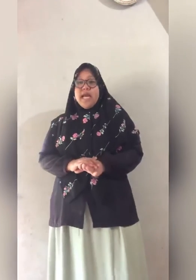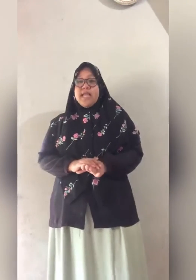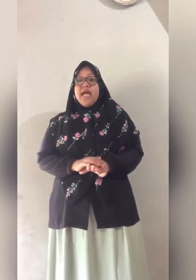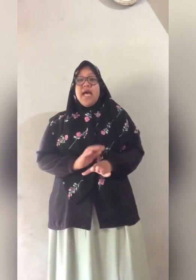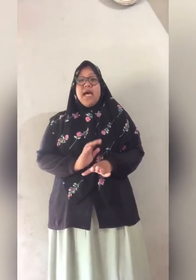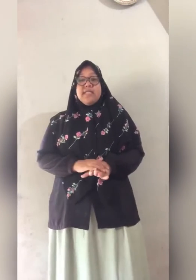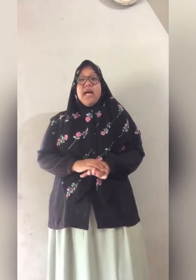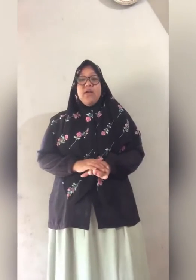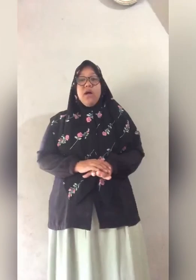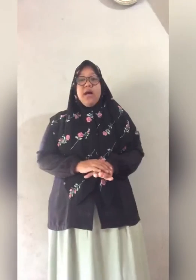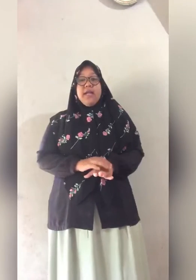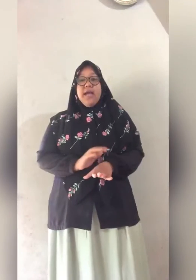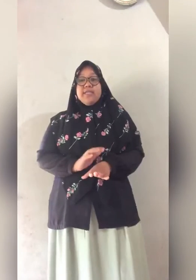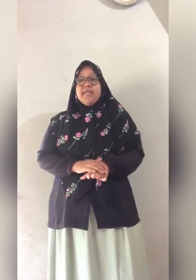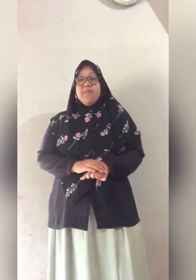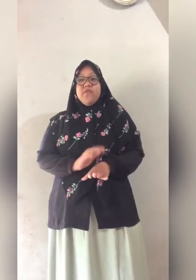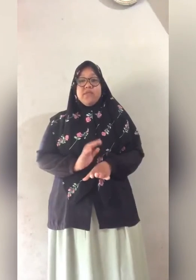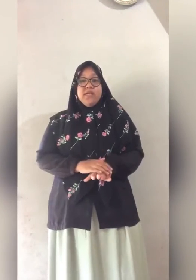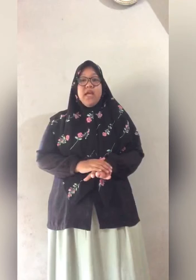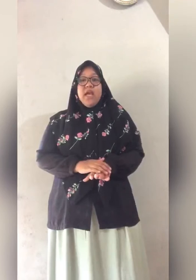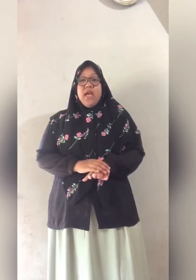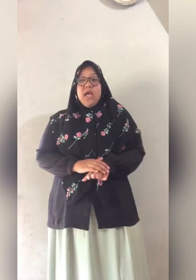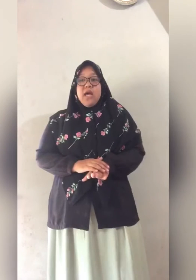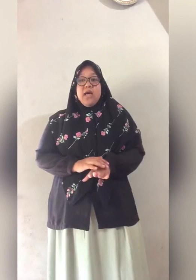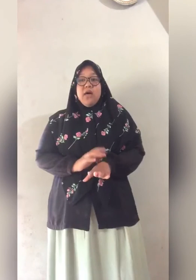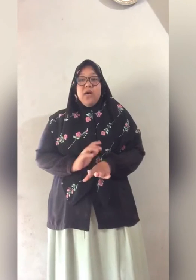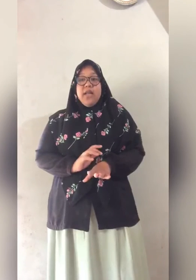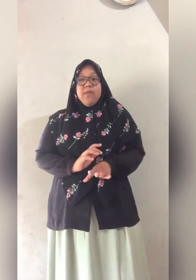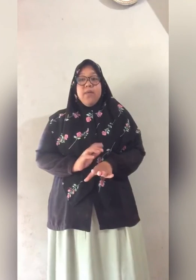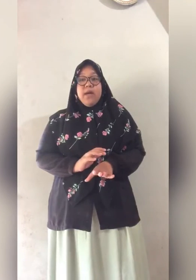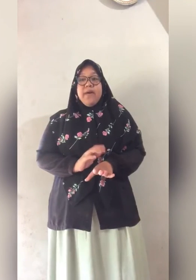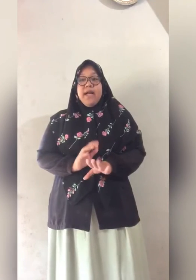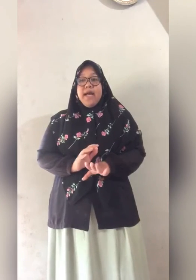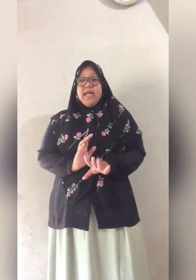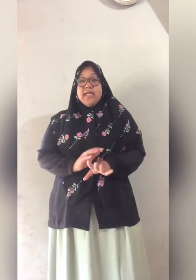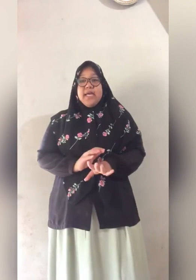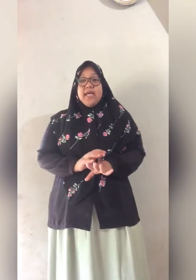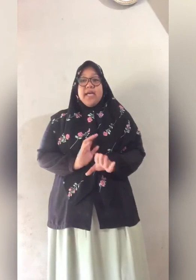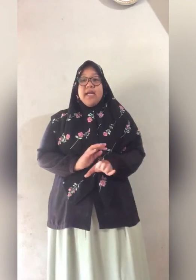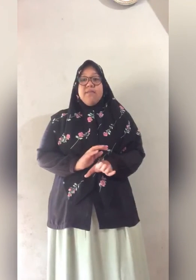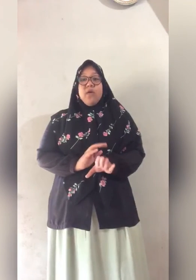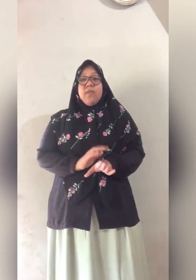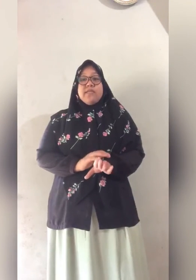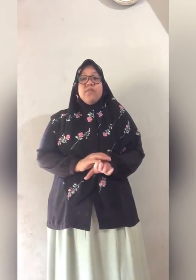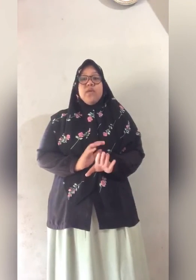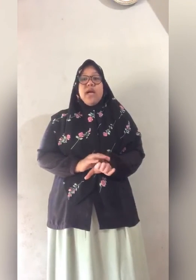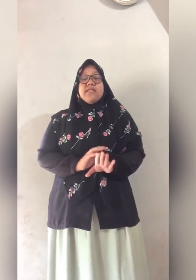Kemudian IC analog adalah IC yang berfungsi oleh beberapa rangkaian linear dan beroperasi menggunakan sinyal